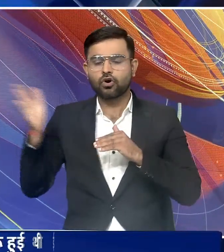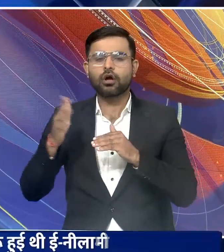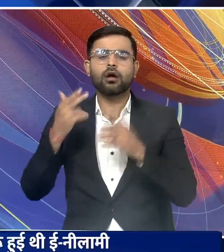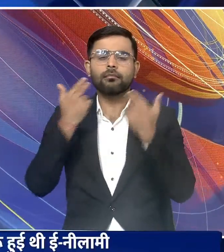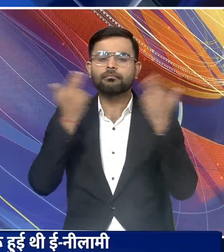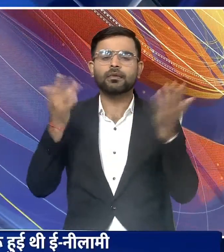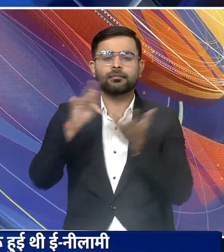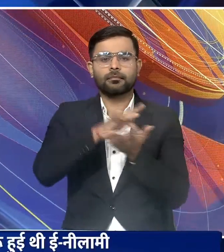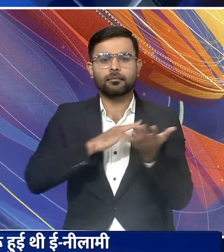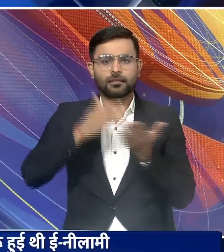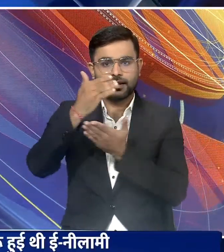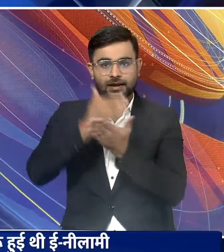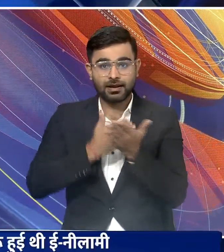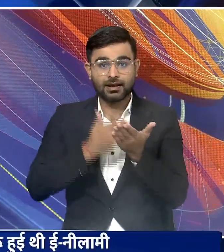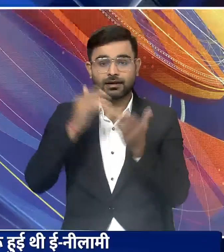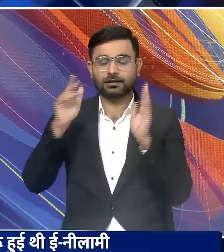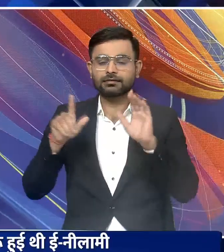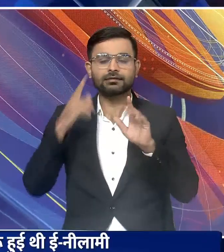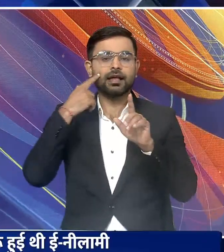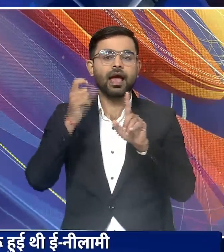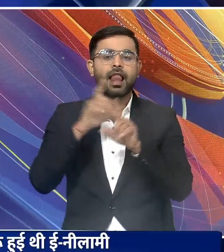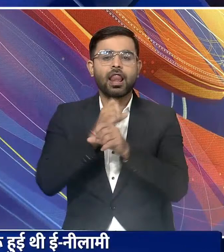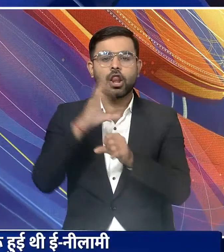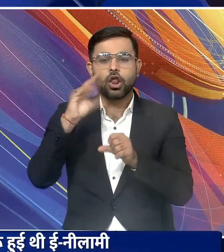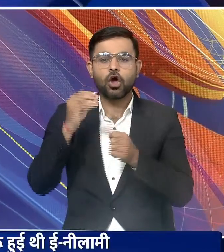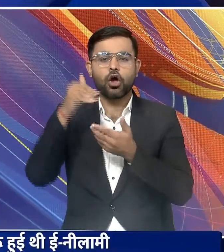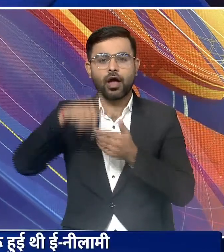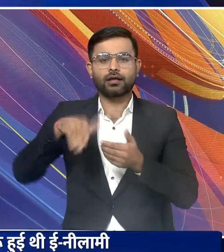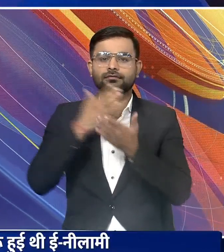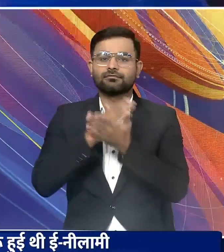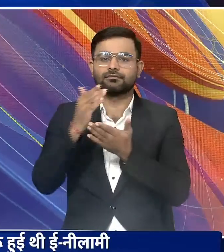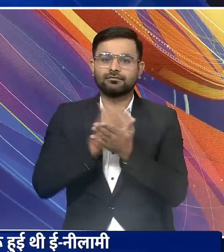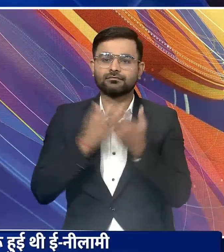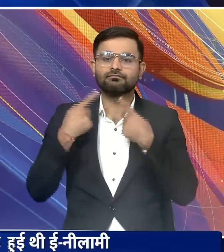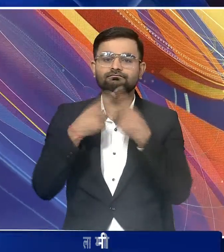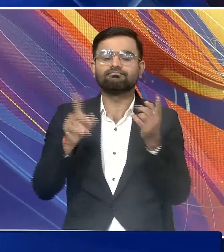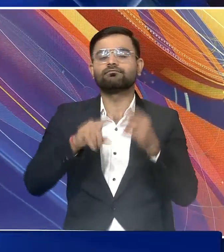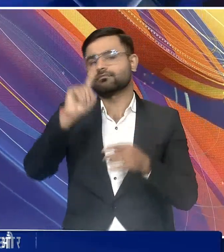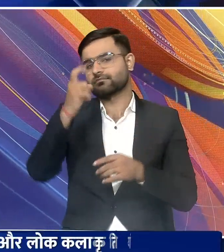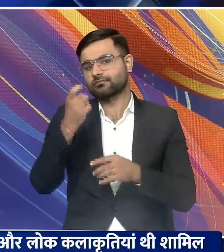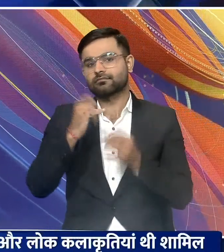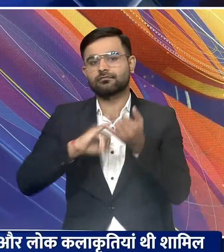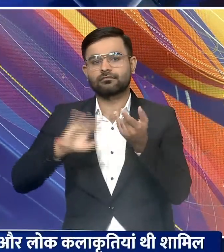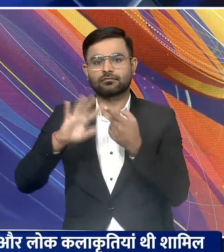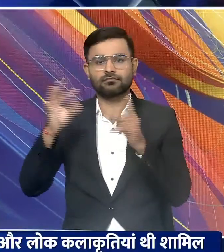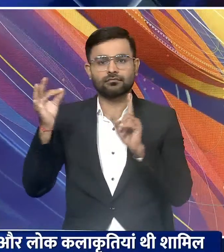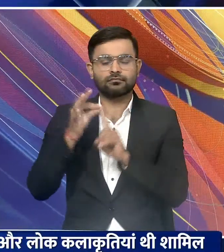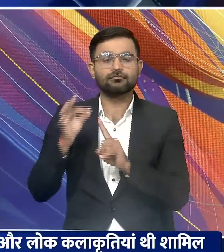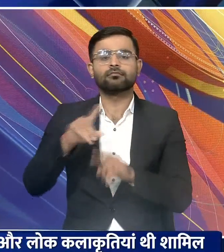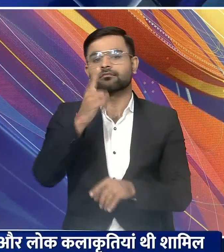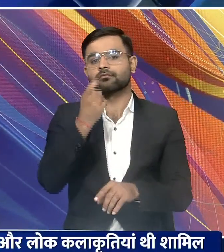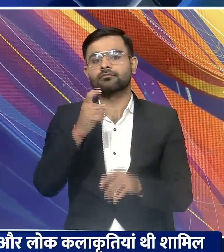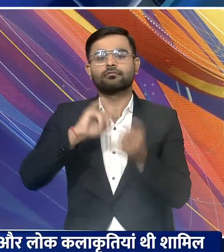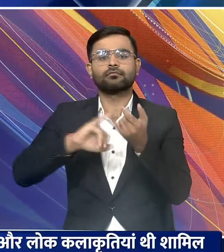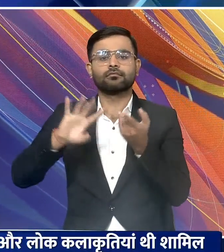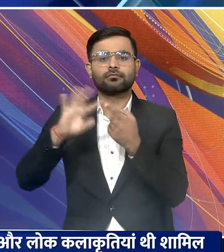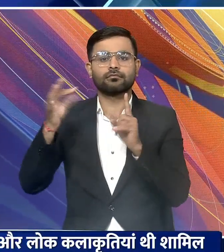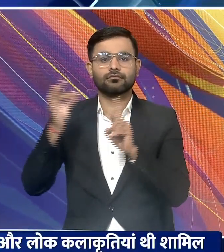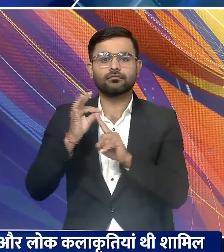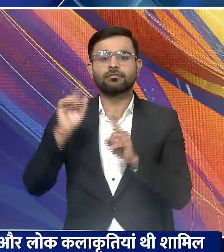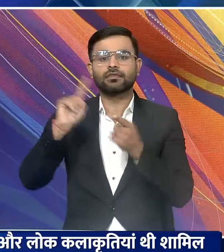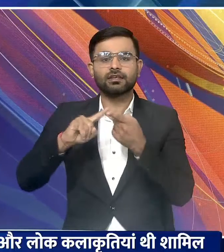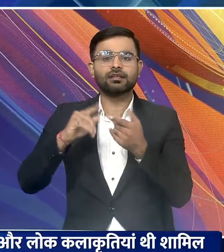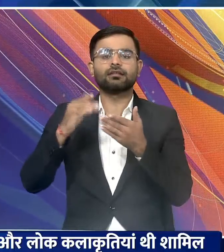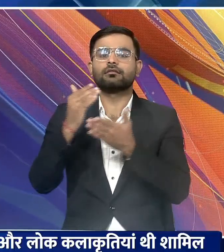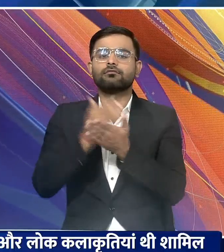और स्मरणीय स्मृति चिन्हों की ई नीलामी 17 सितंबर से शुरू हुई थी। 17 सितंबर से शुरू हुई ई